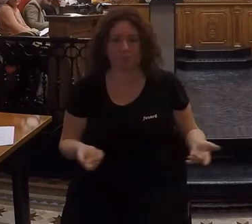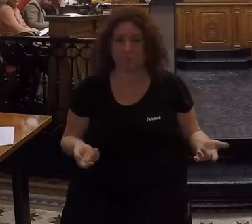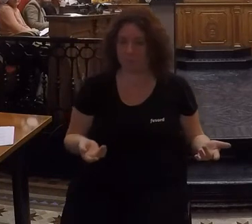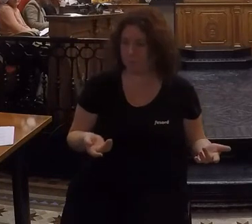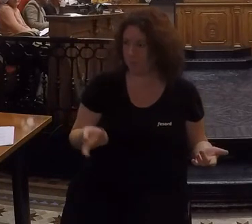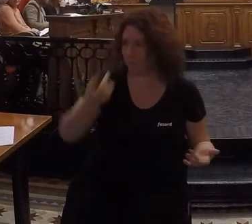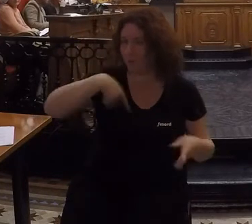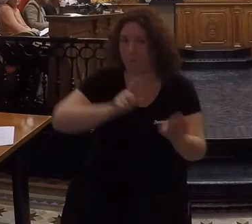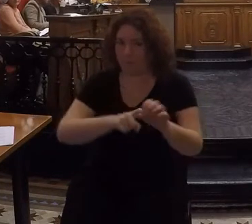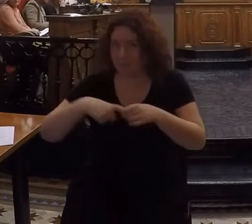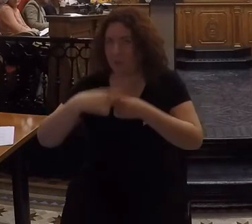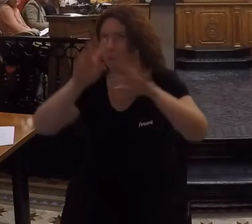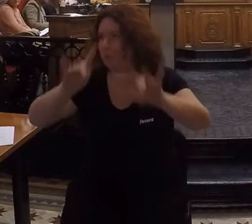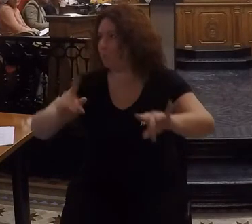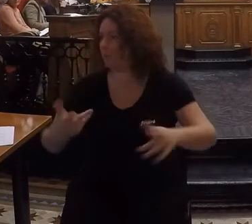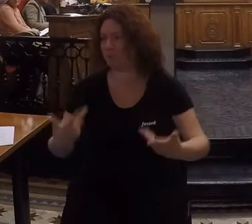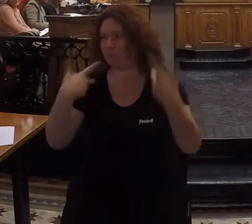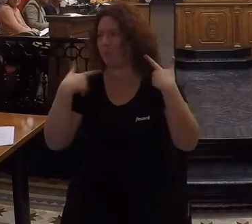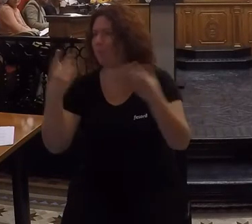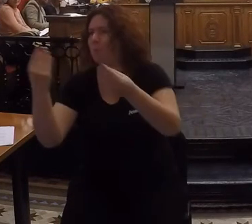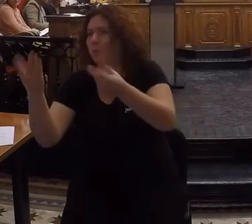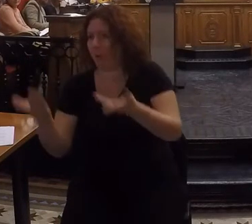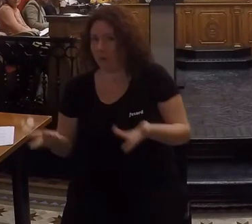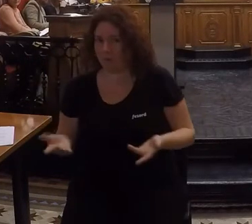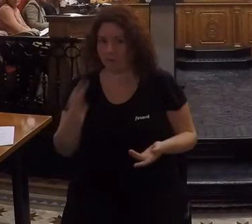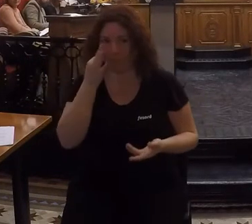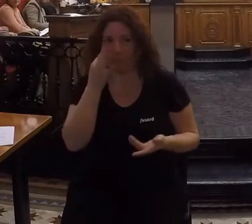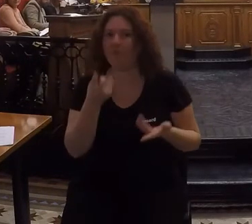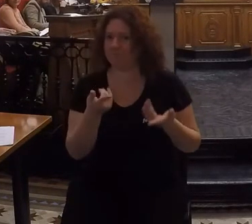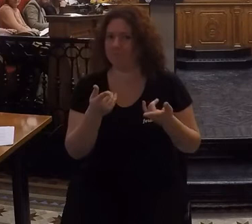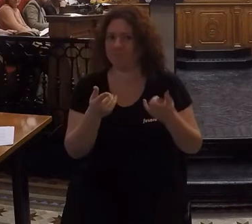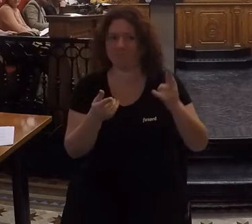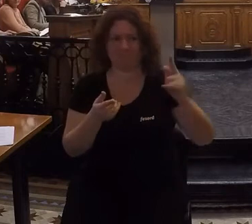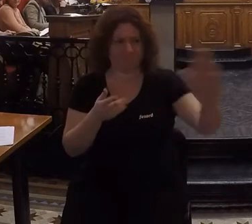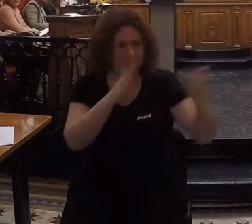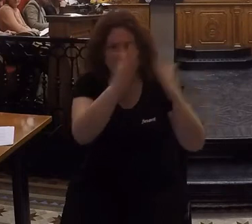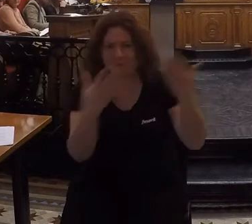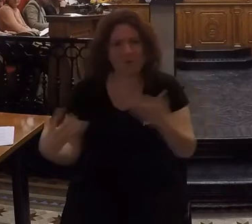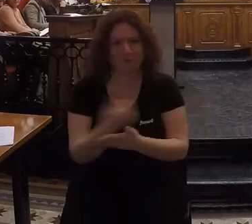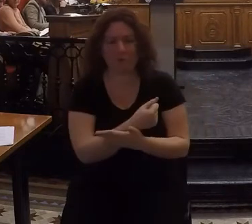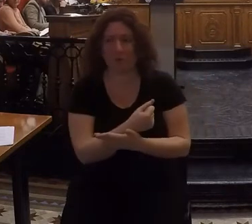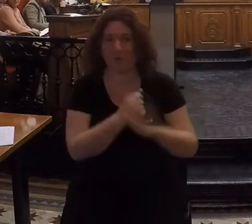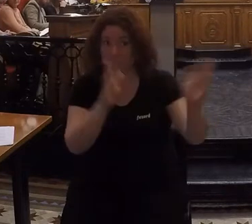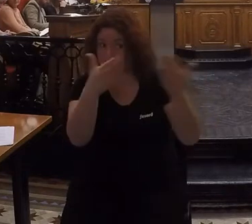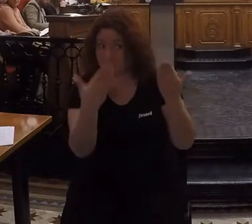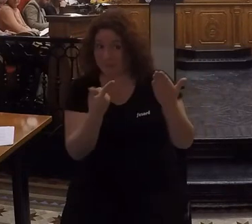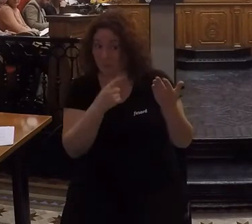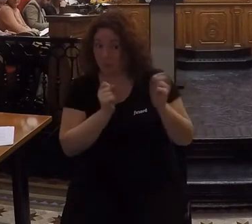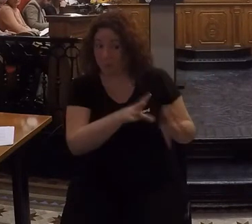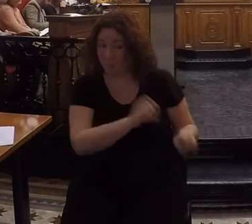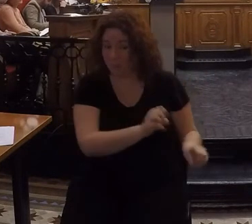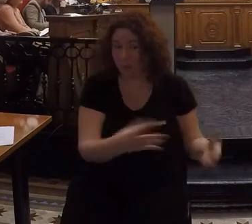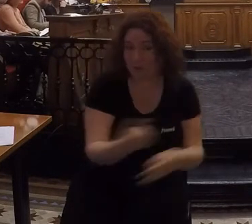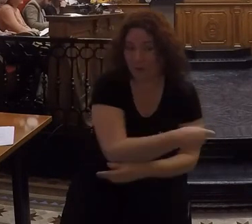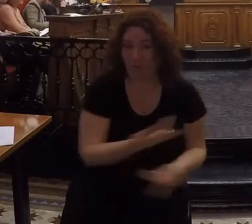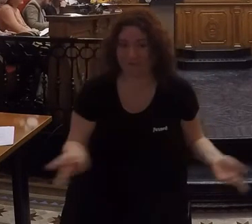somos muy responsables, somos muy transparentes. Aleguen, pero ni una sola alegación está siendo admitida. Por tanto,